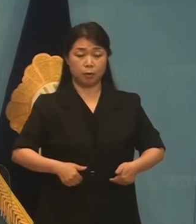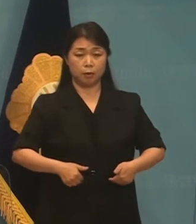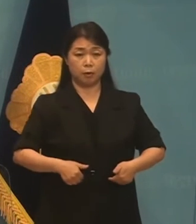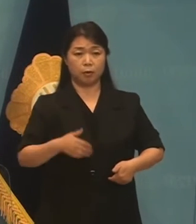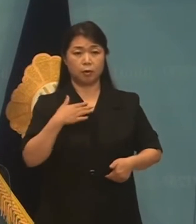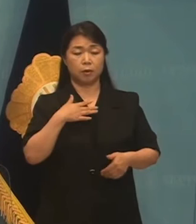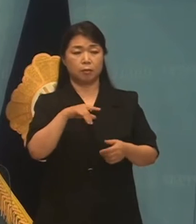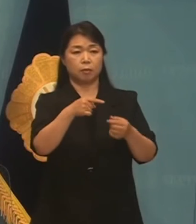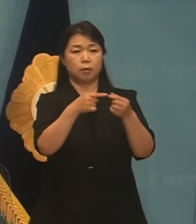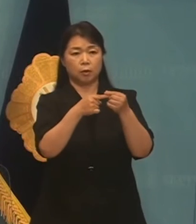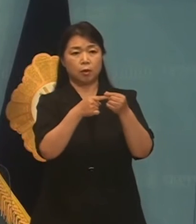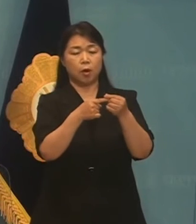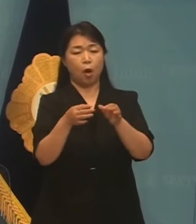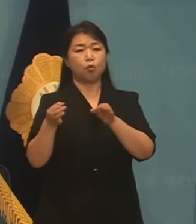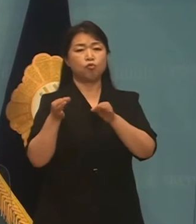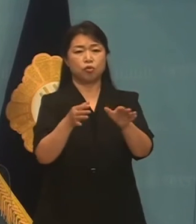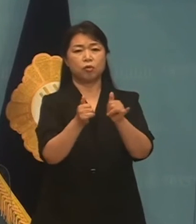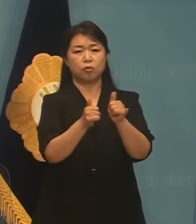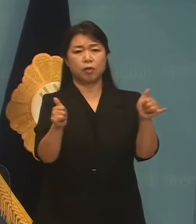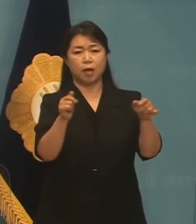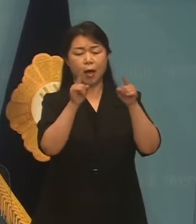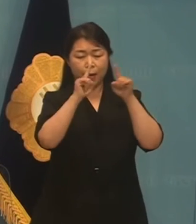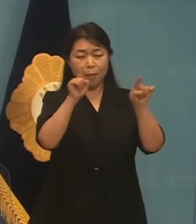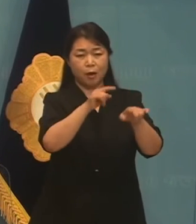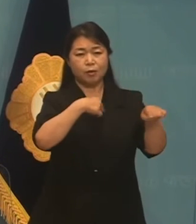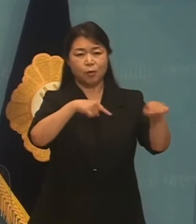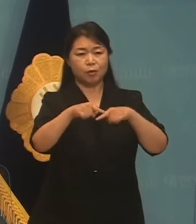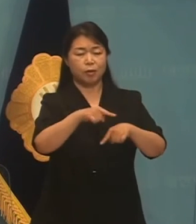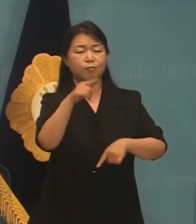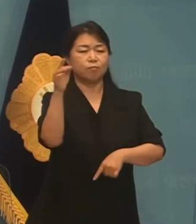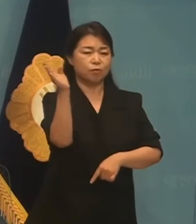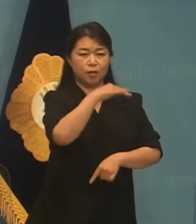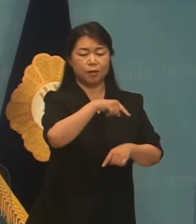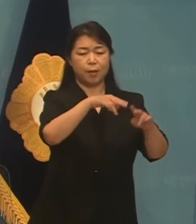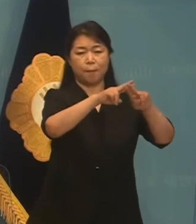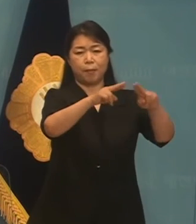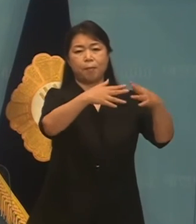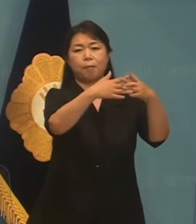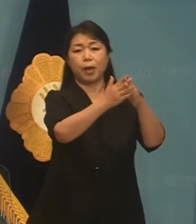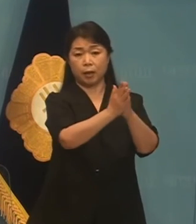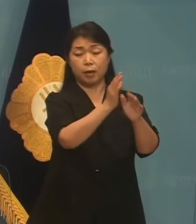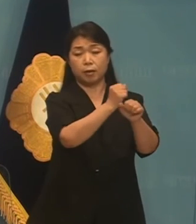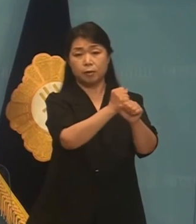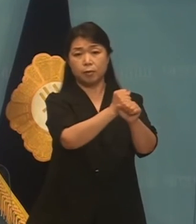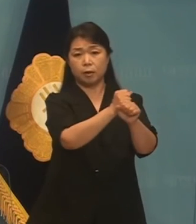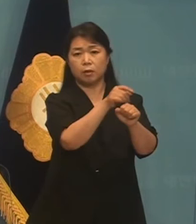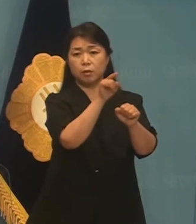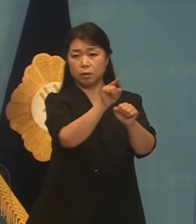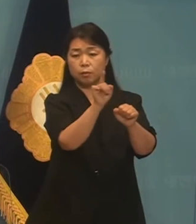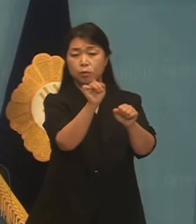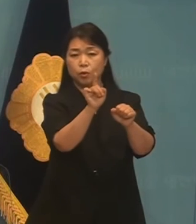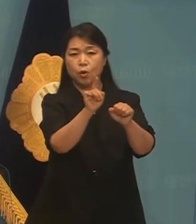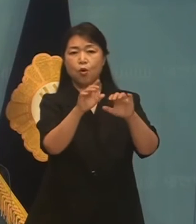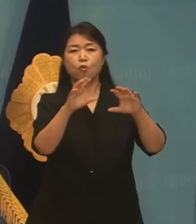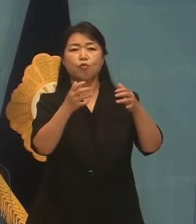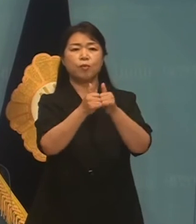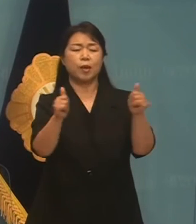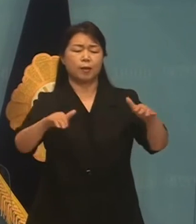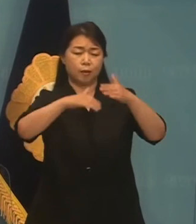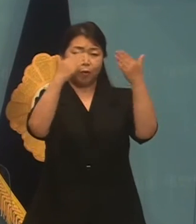저는 일단 투기꾼 악마화 정책부터 폐기하겠습니다. 이는 국민